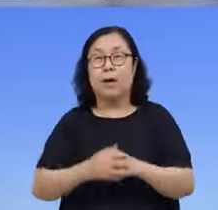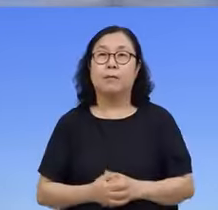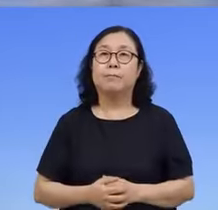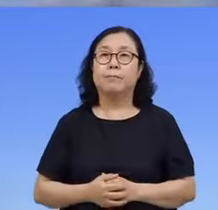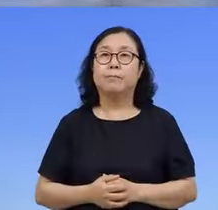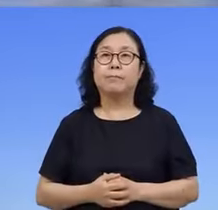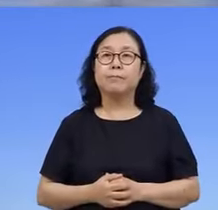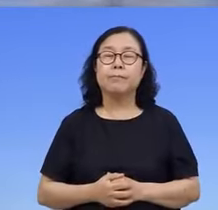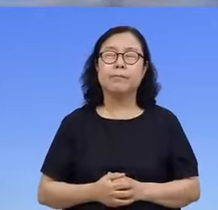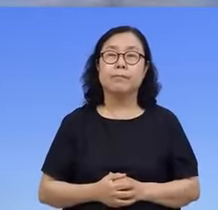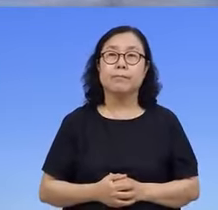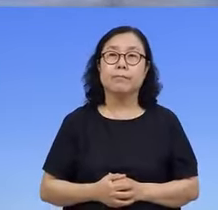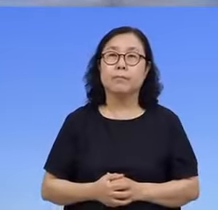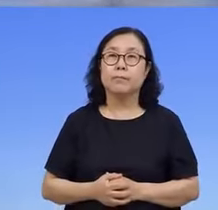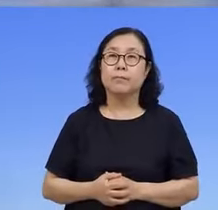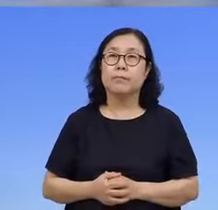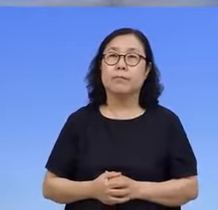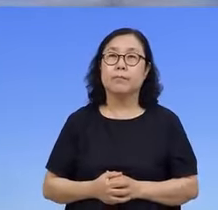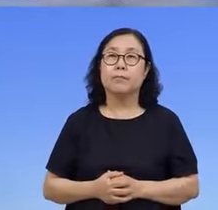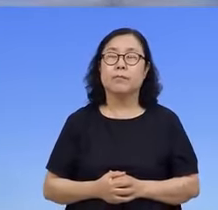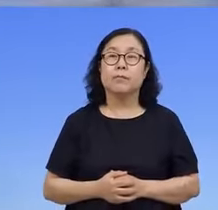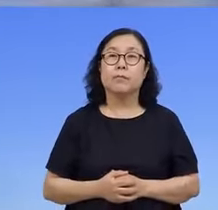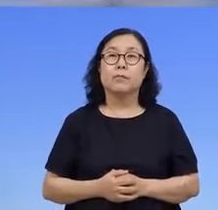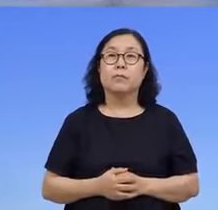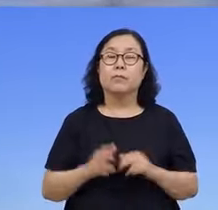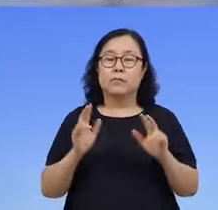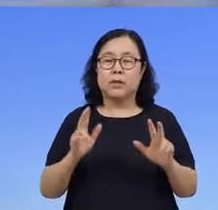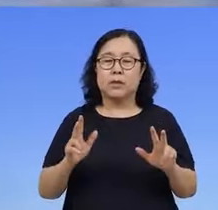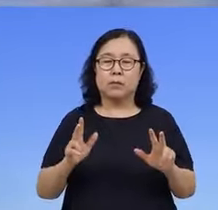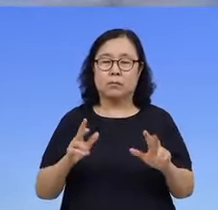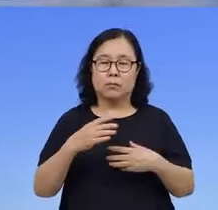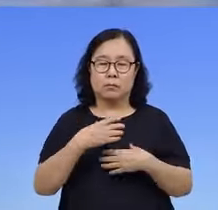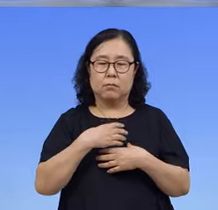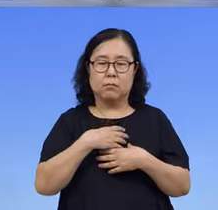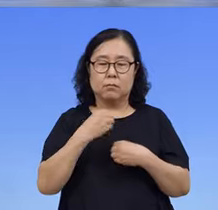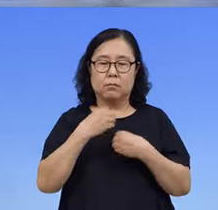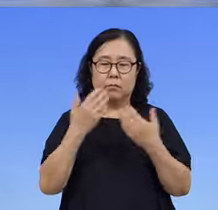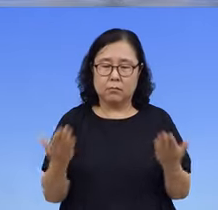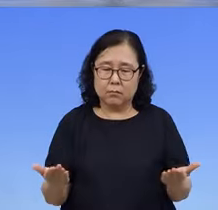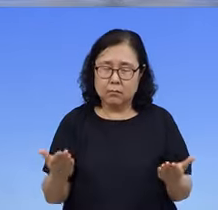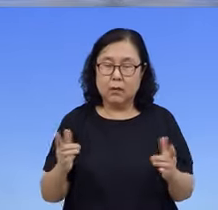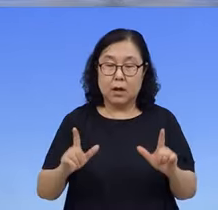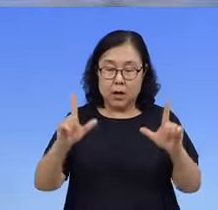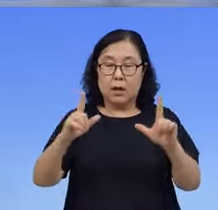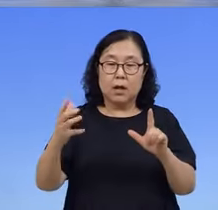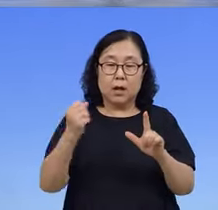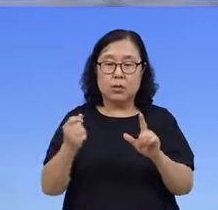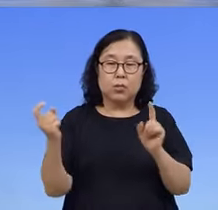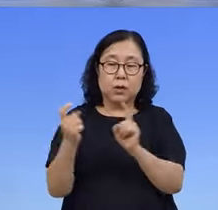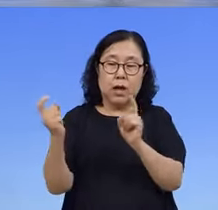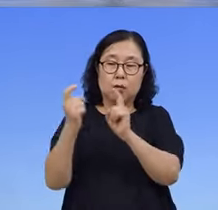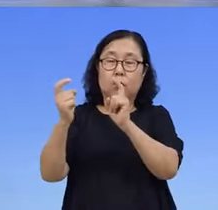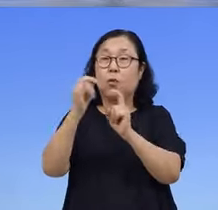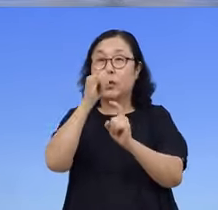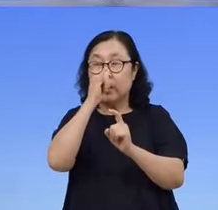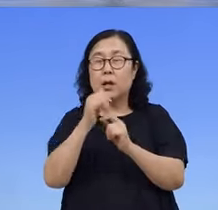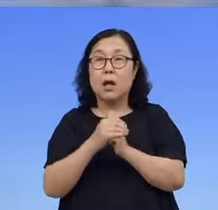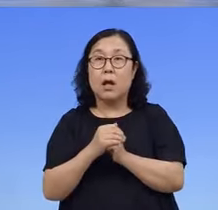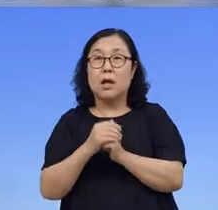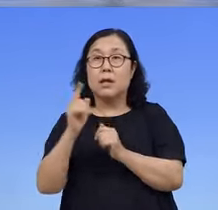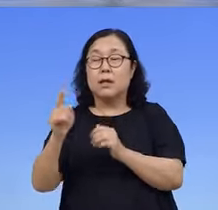저는 이 본문의 강조점을 보면서 지금 안식일을 가지고 시비를 거는 그